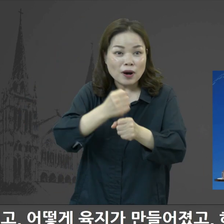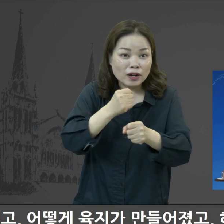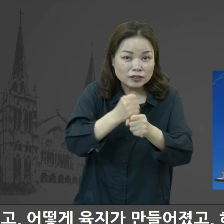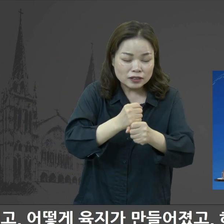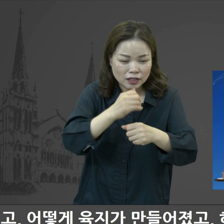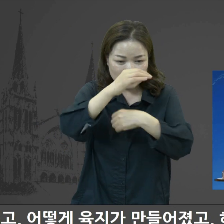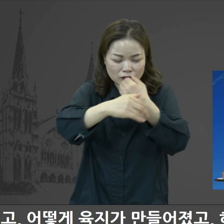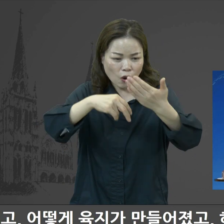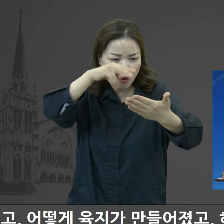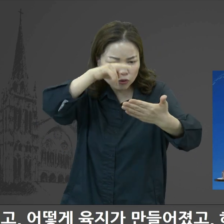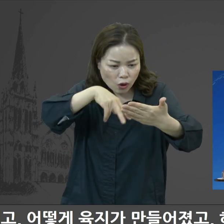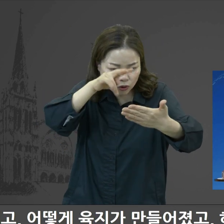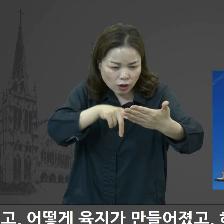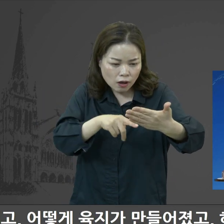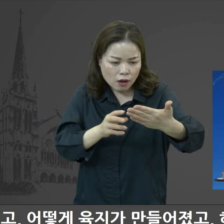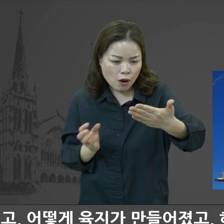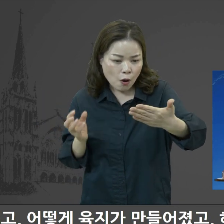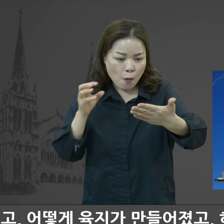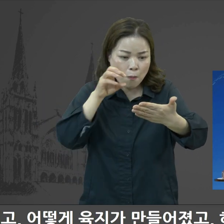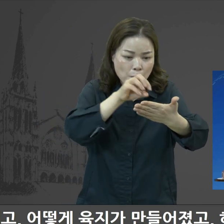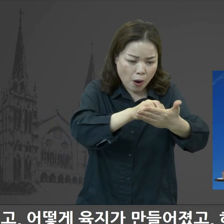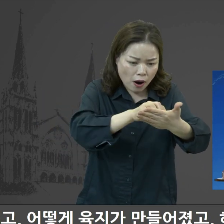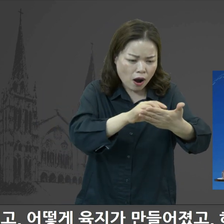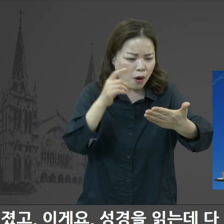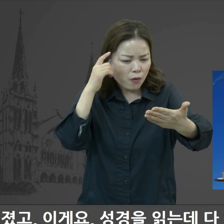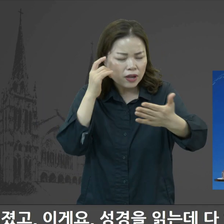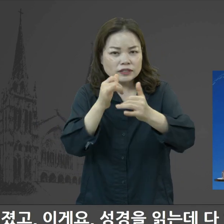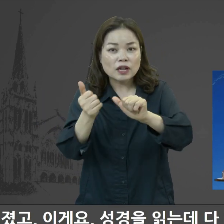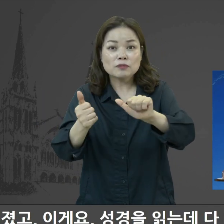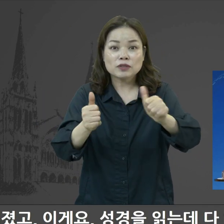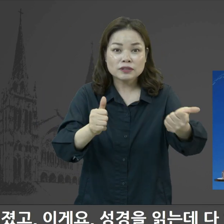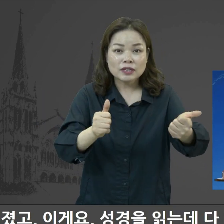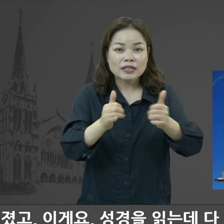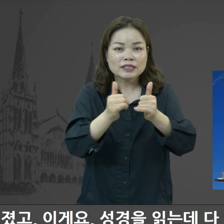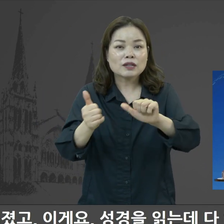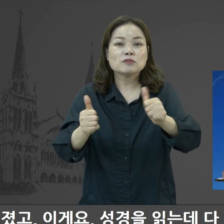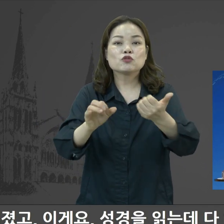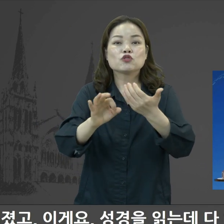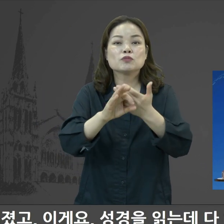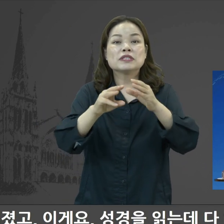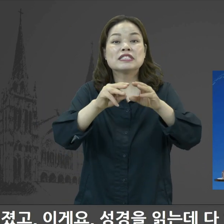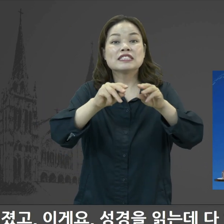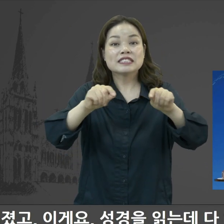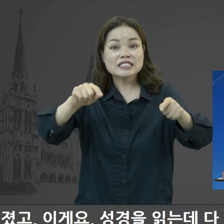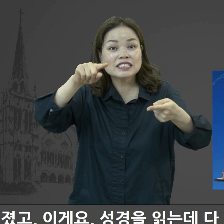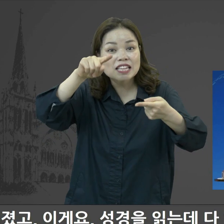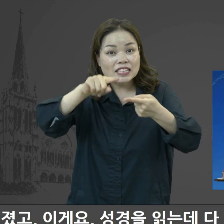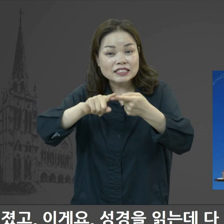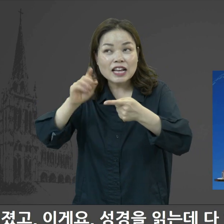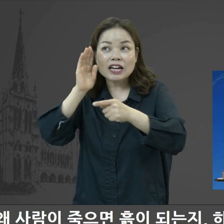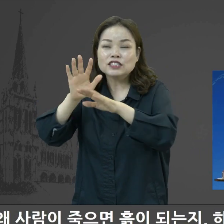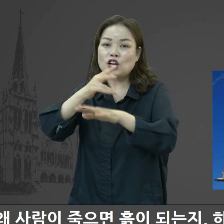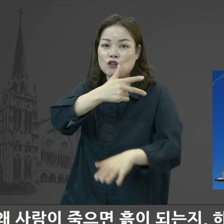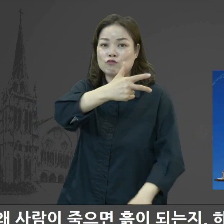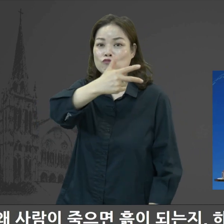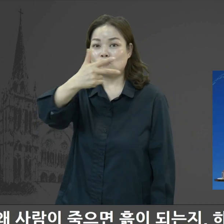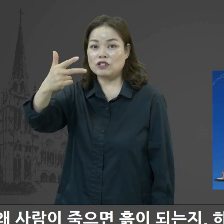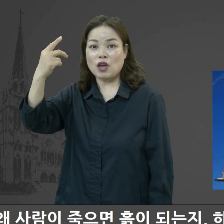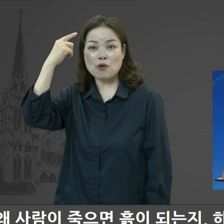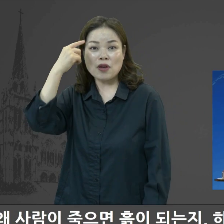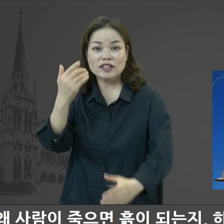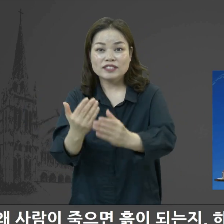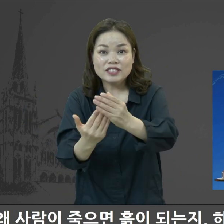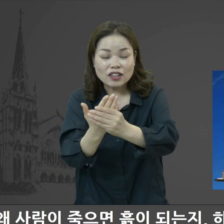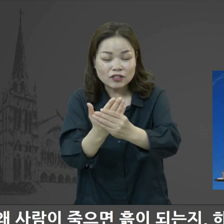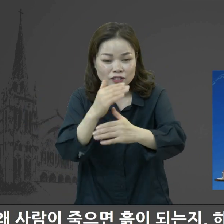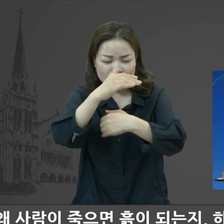이게요 성경을 읽는데 다 있는 거예요. 왜 사람은 죽는지, 왜 사람이 죽으면 흙이 되는지, 하늘의 무지개는 어떻게 생겼는지,